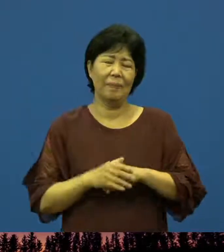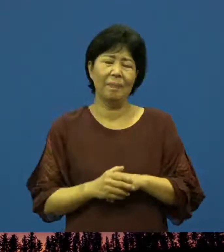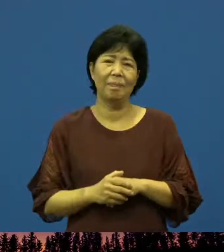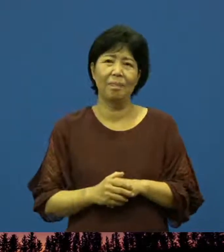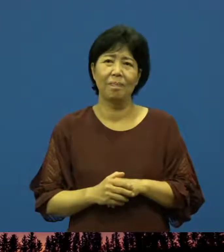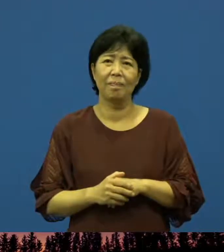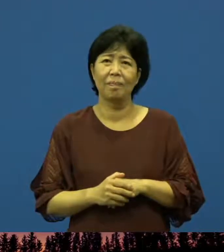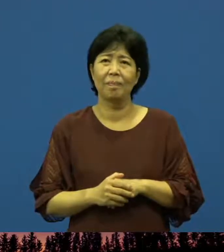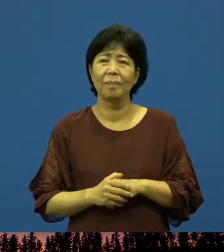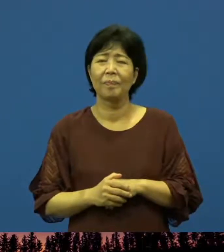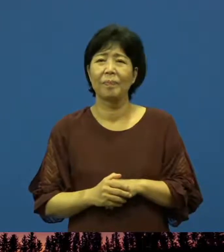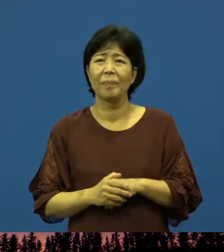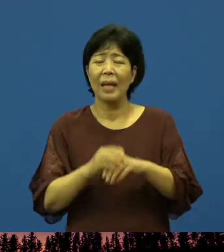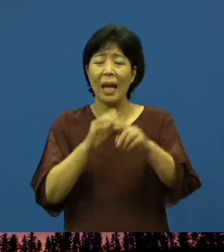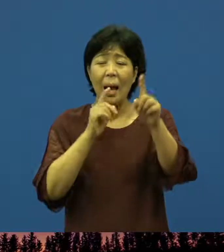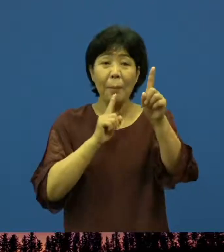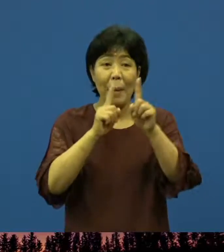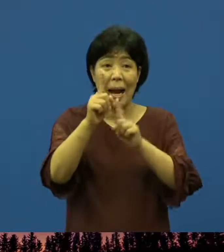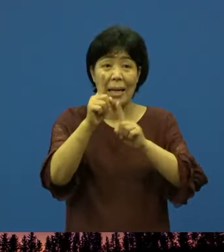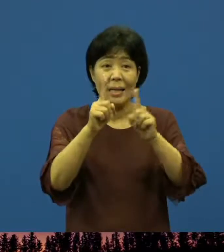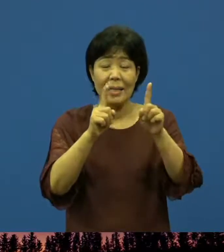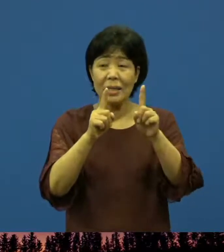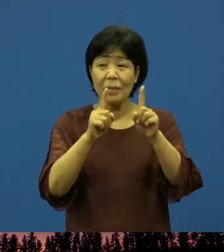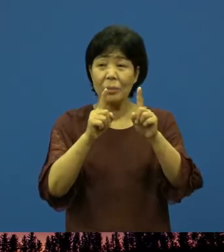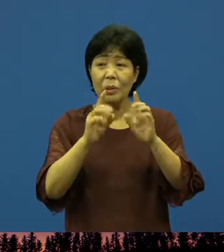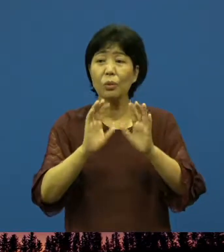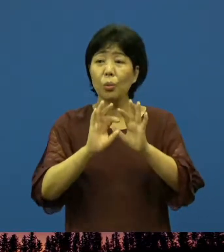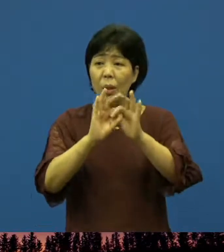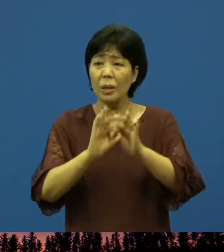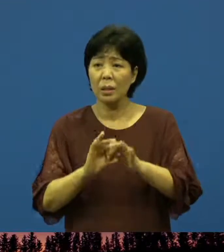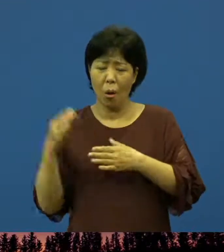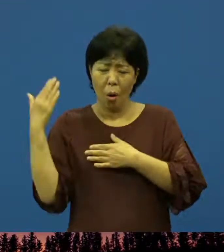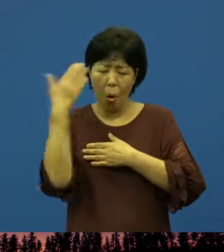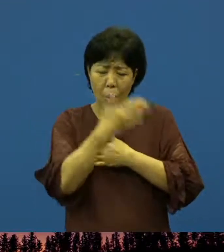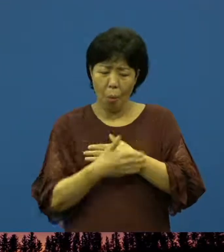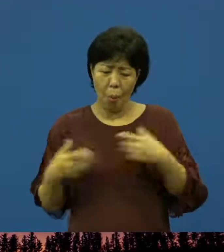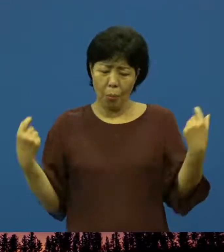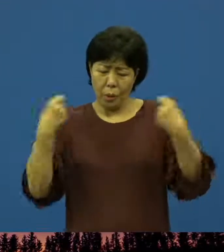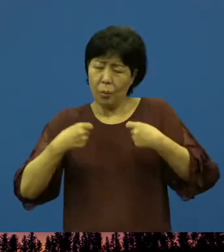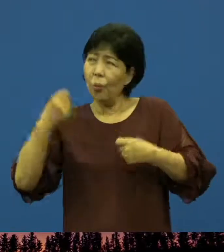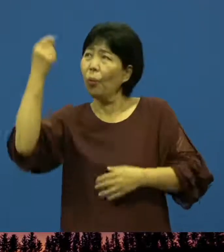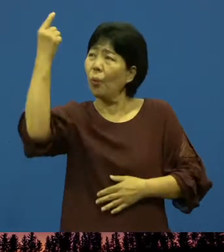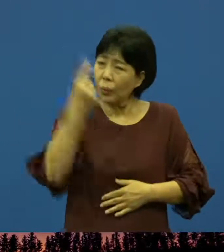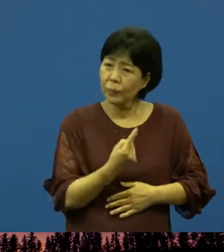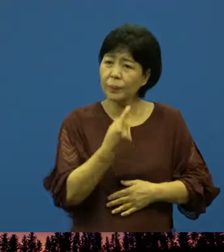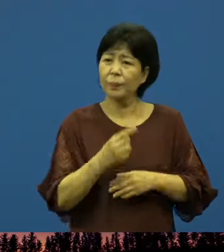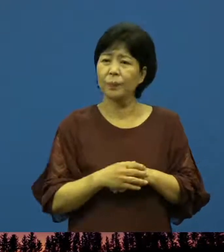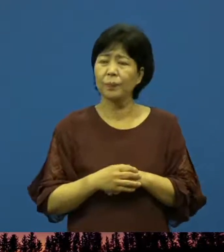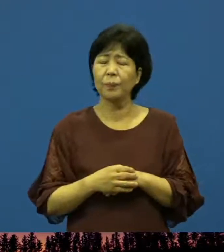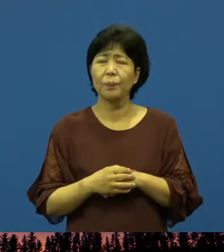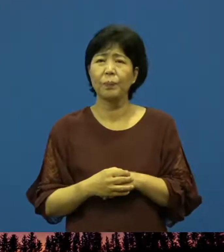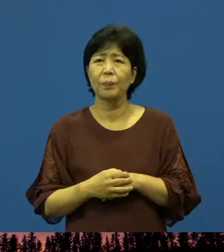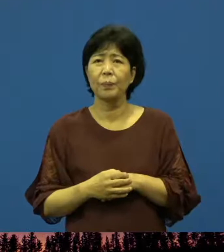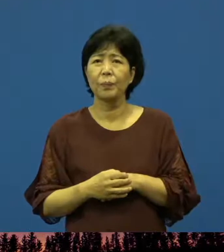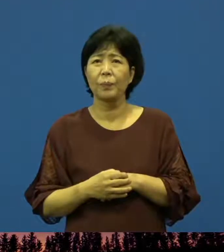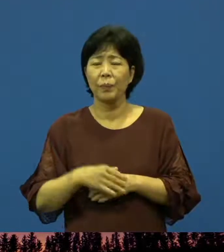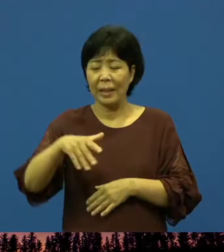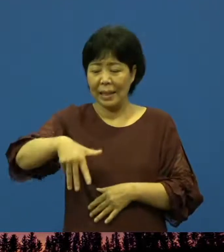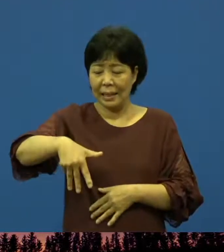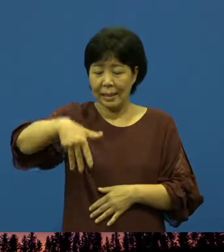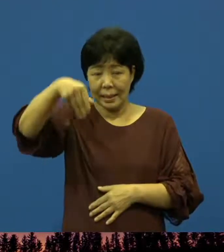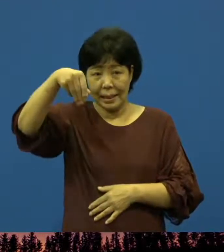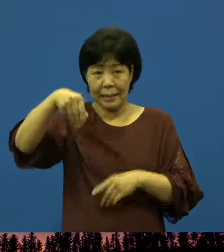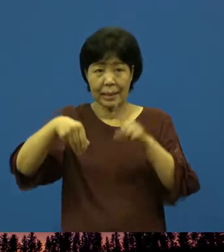말이지만 말씀이 육신이 되어 오신 예수 그리스도에 대해서 얘기를 하고 있는 것입니다. 여러분 이것은 창세기 1장